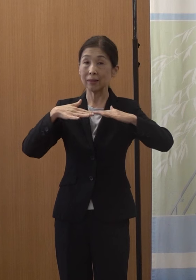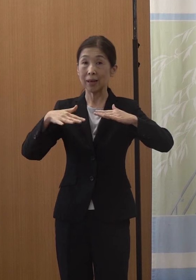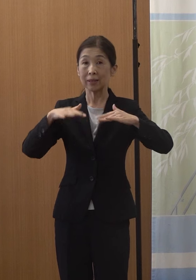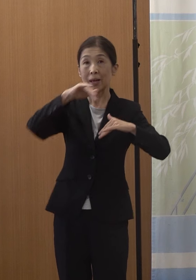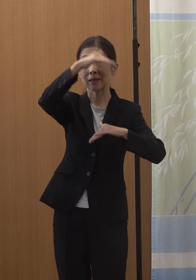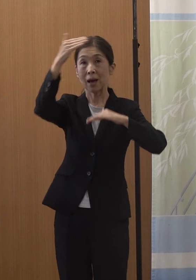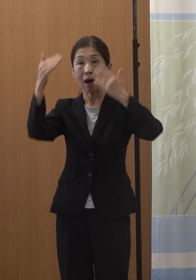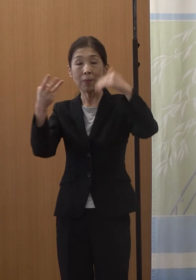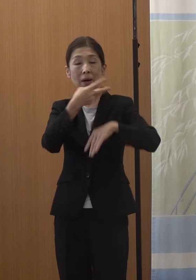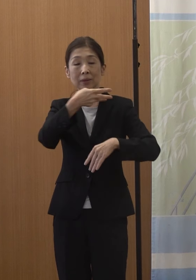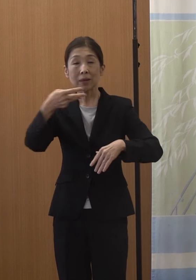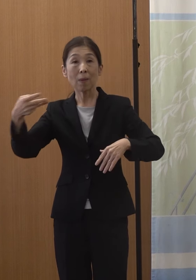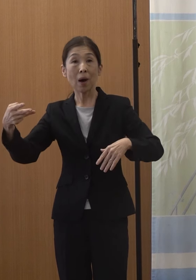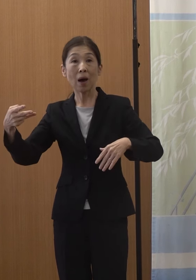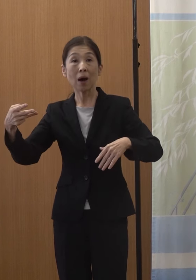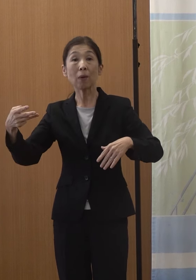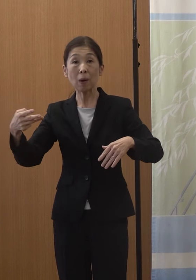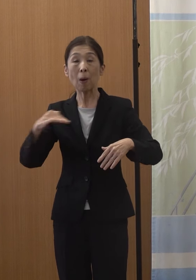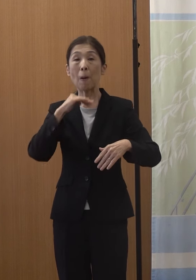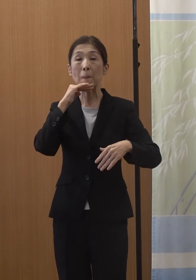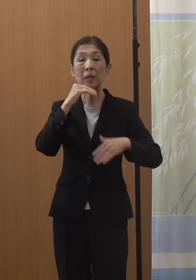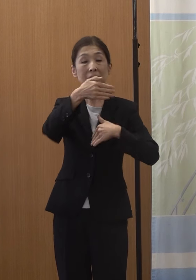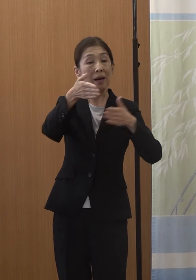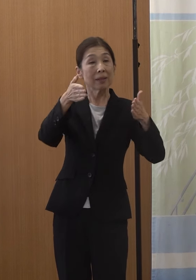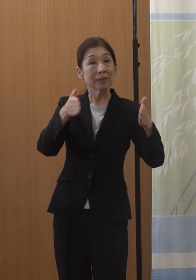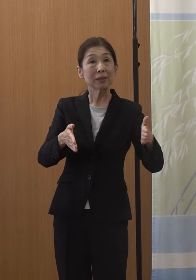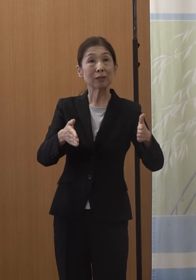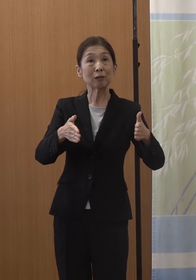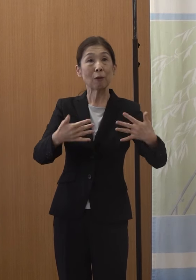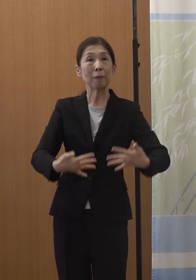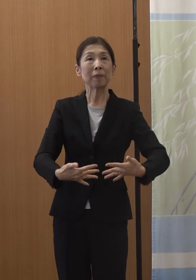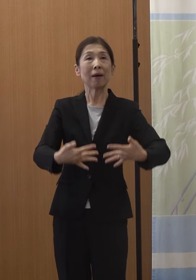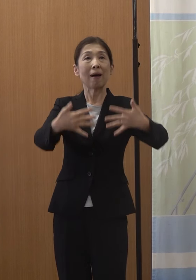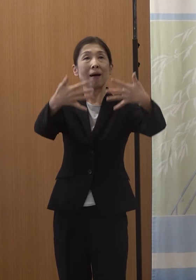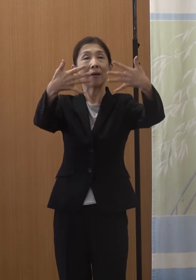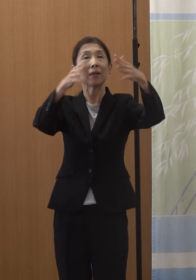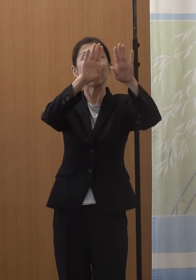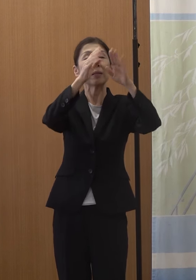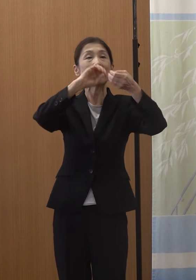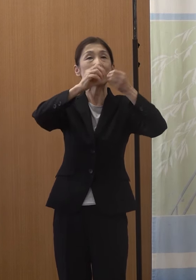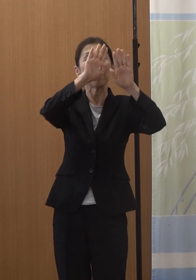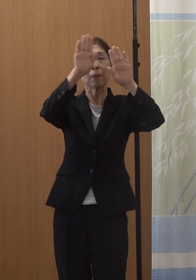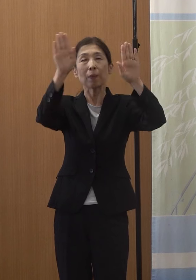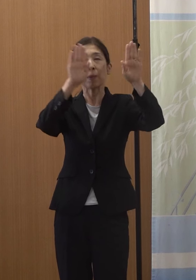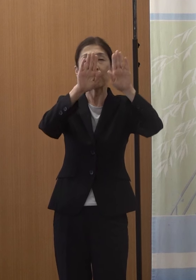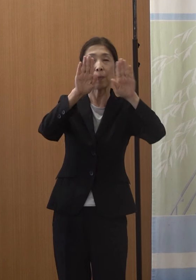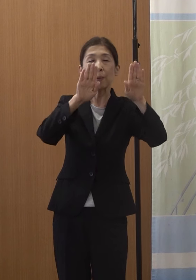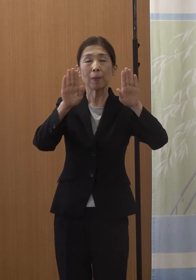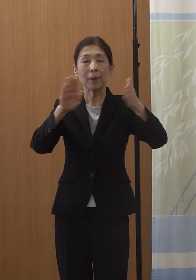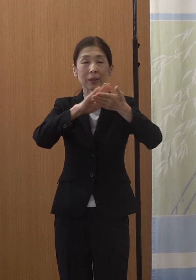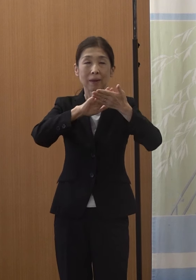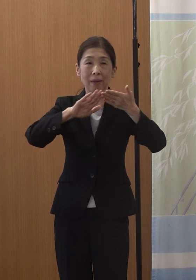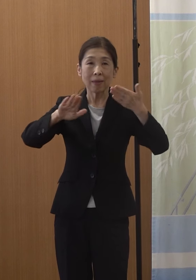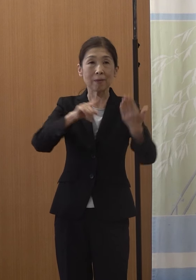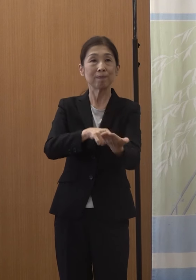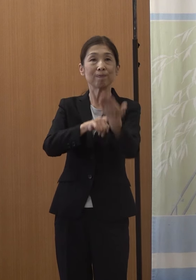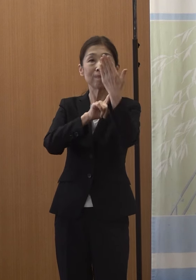を、病院の待合ホールに面した、大ガラスに、ステンドガラス風に装飾をするもの